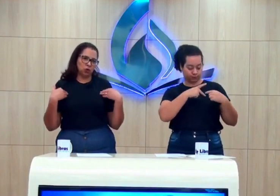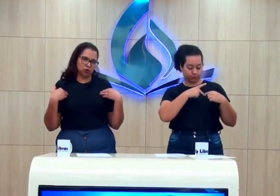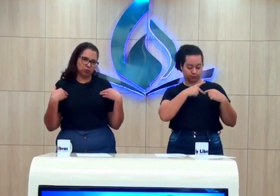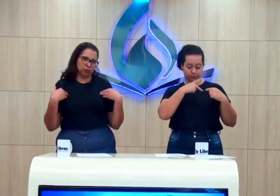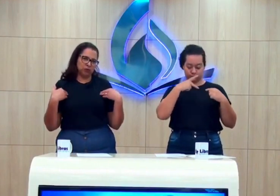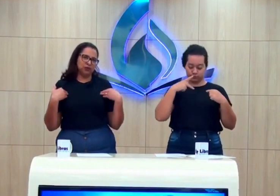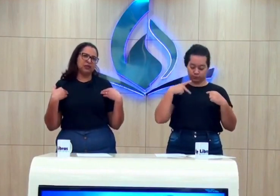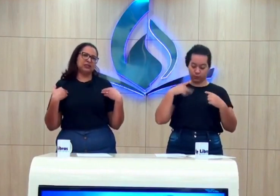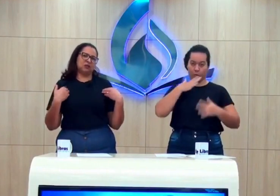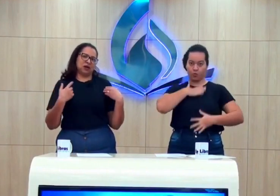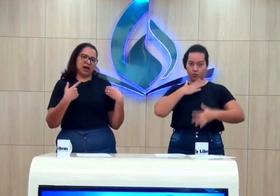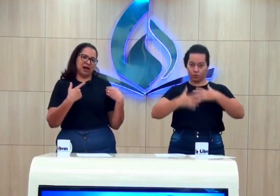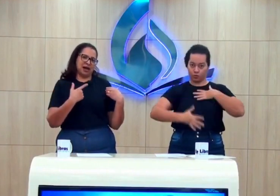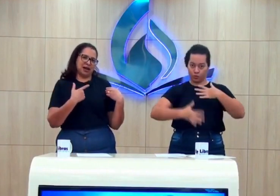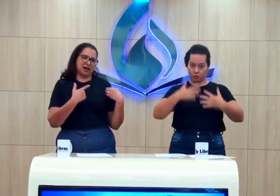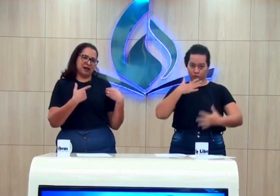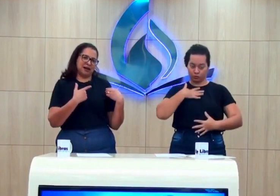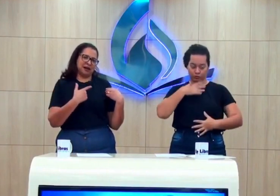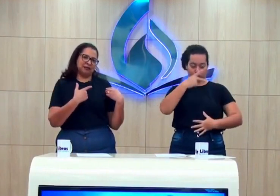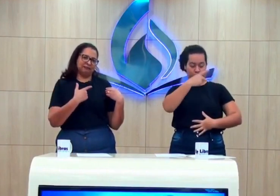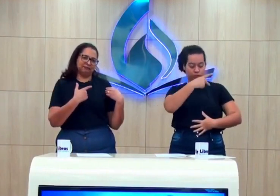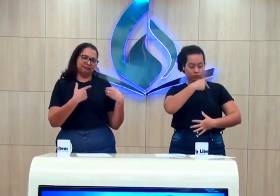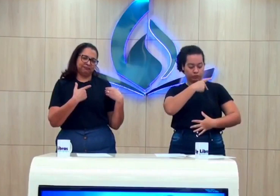no corpo. Então,